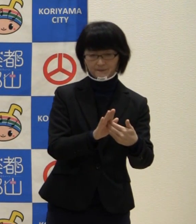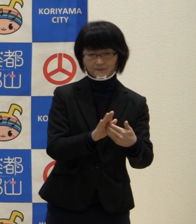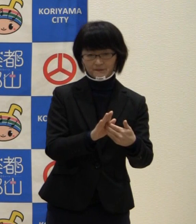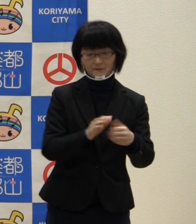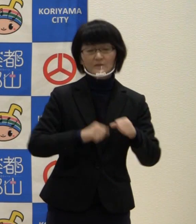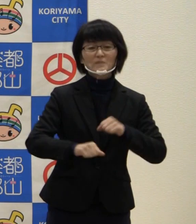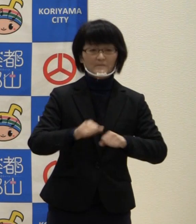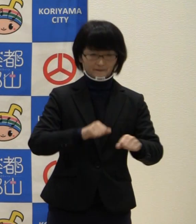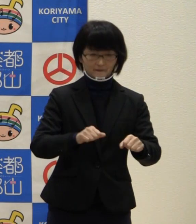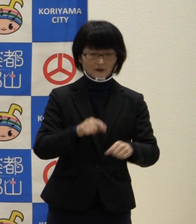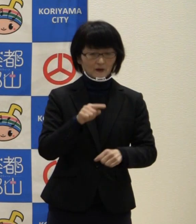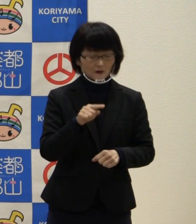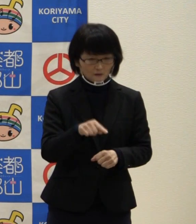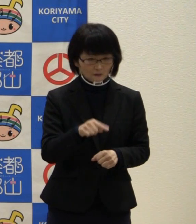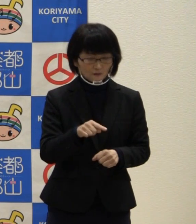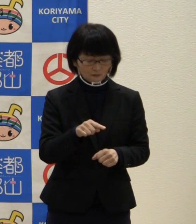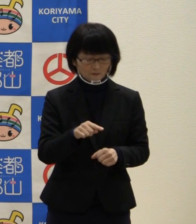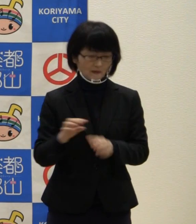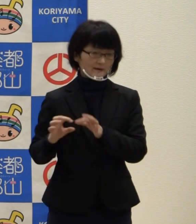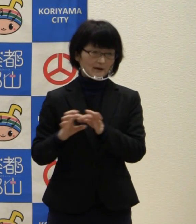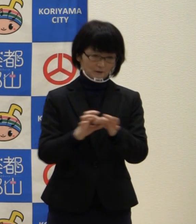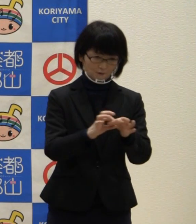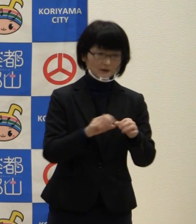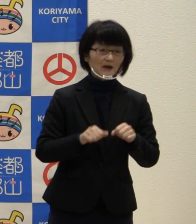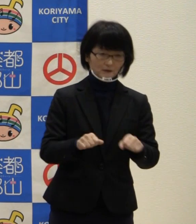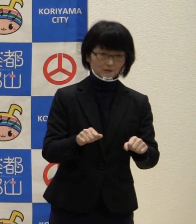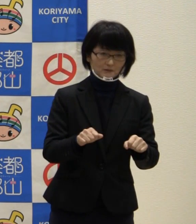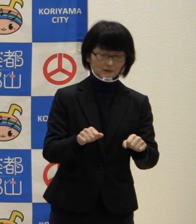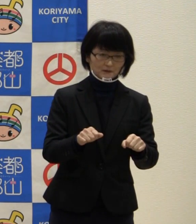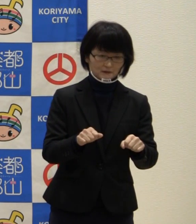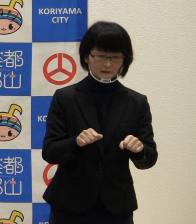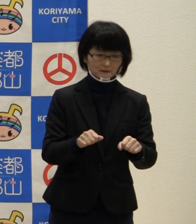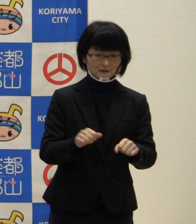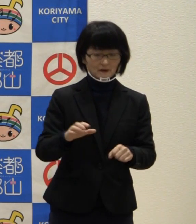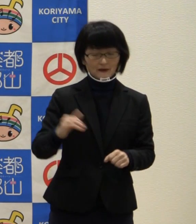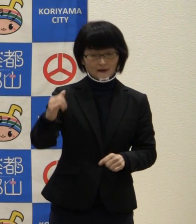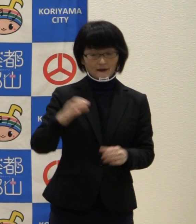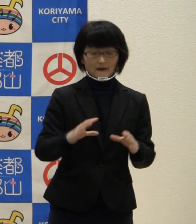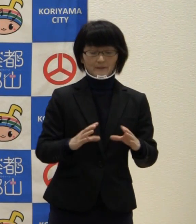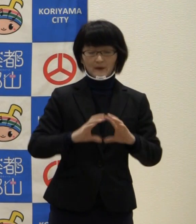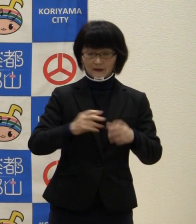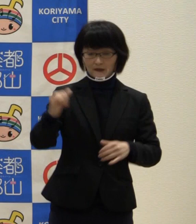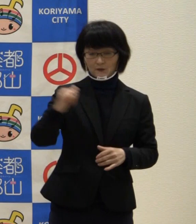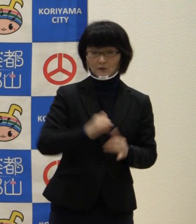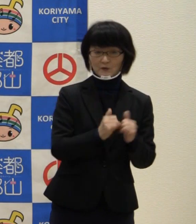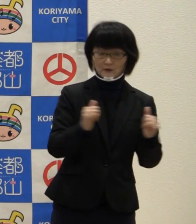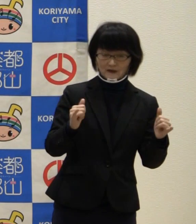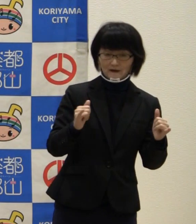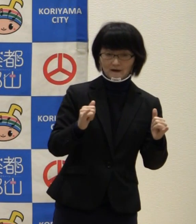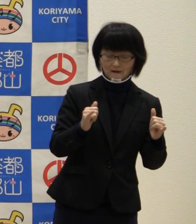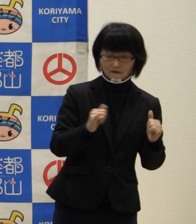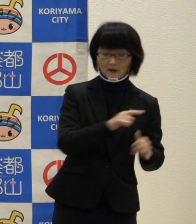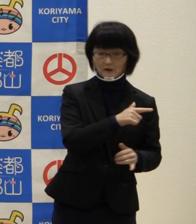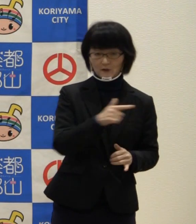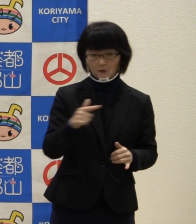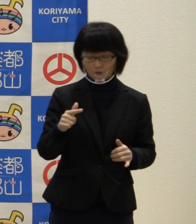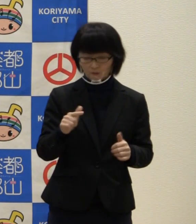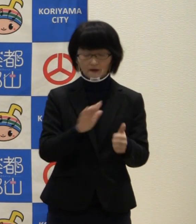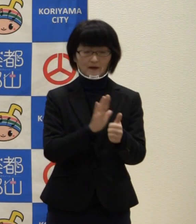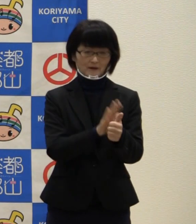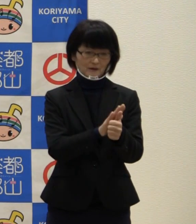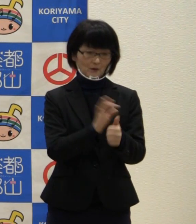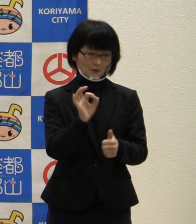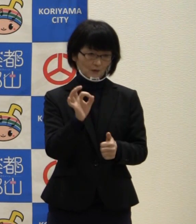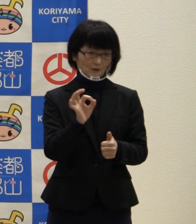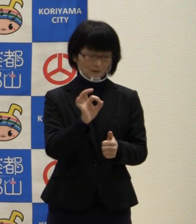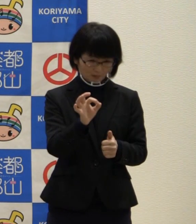らにですね、これを継続しようというものでございまして、帰国者、接触者、外来等検体採取補助金、入院医